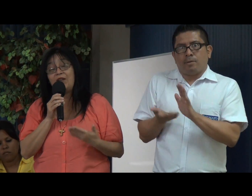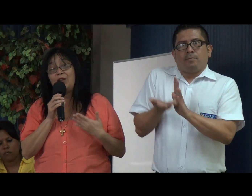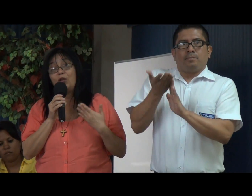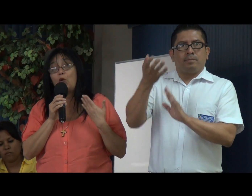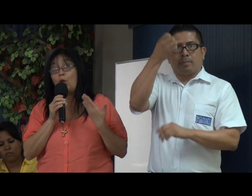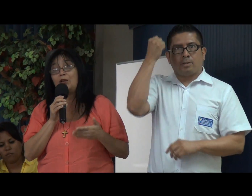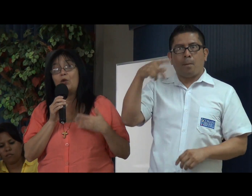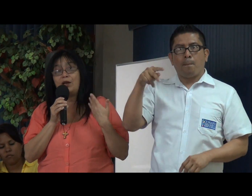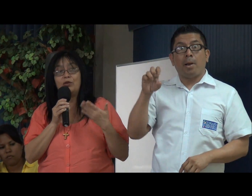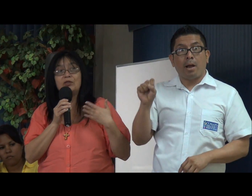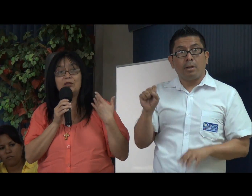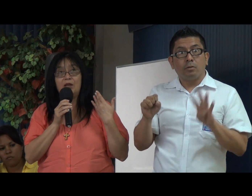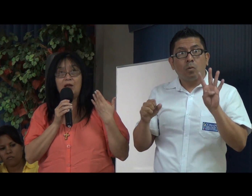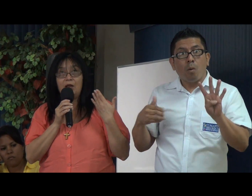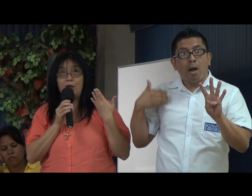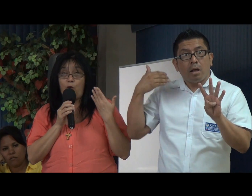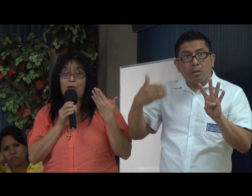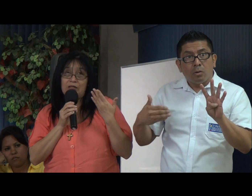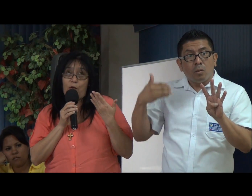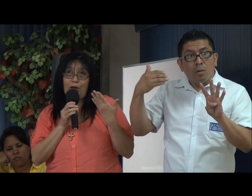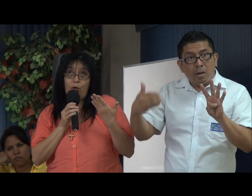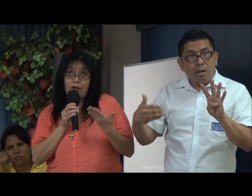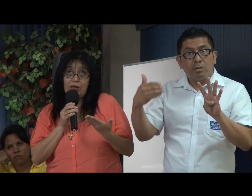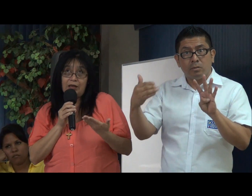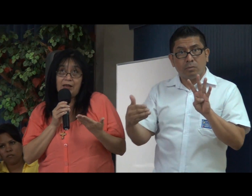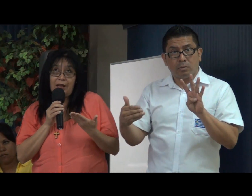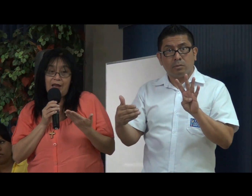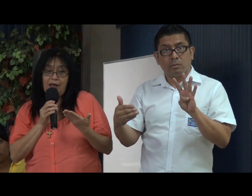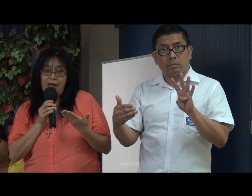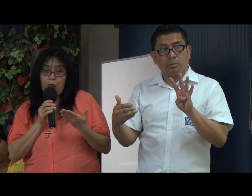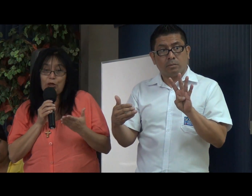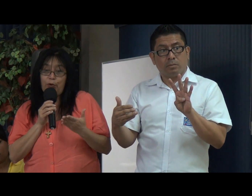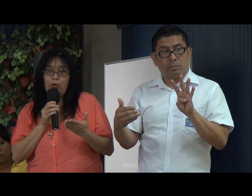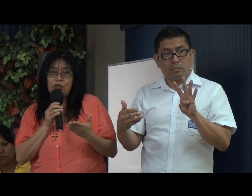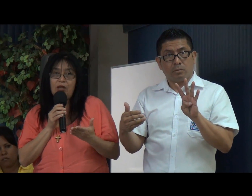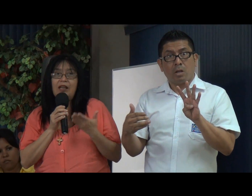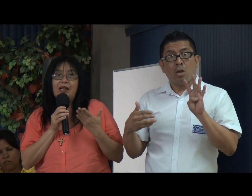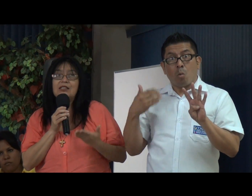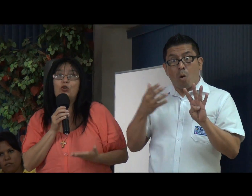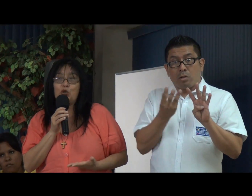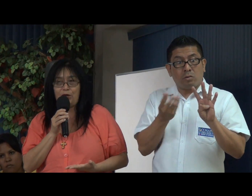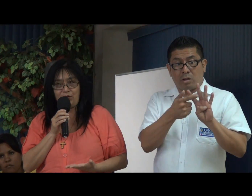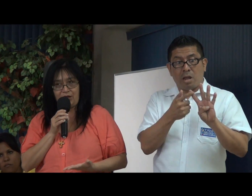hablando de 4 años, o sea, 4 años de 4 promociones, quiere decir 8 años de trabajo.